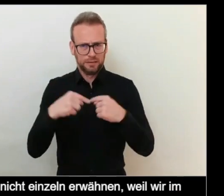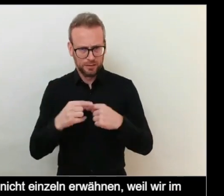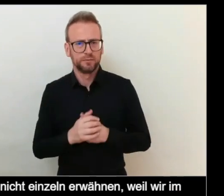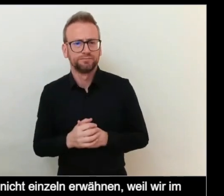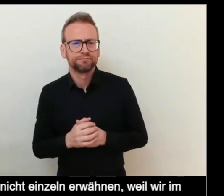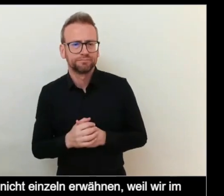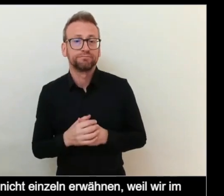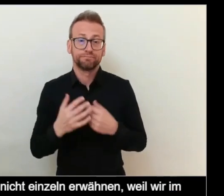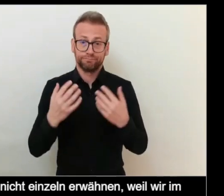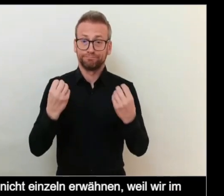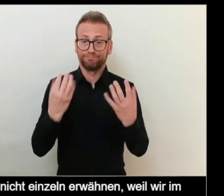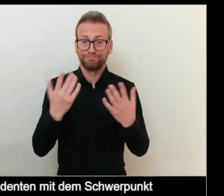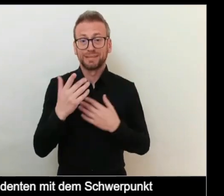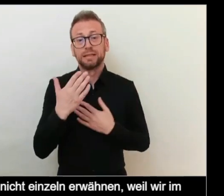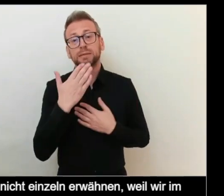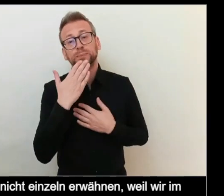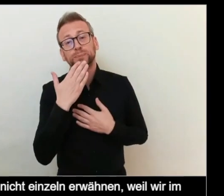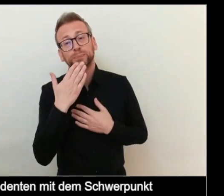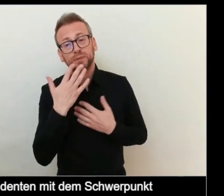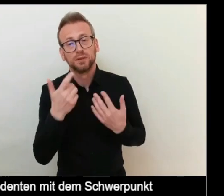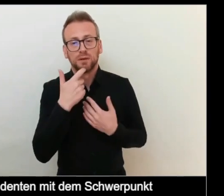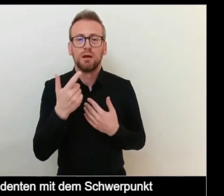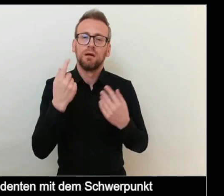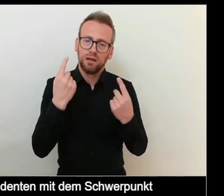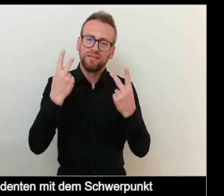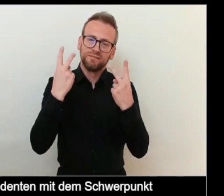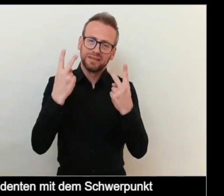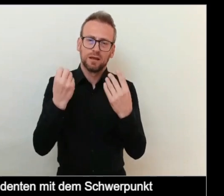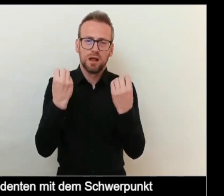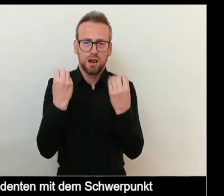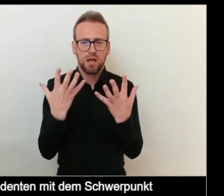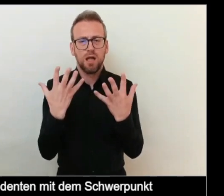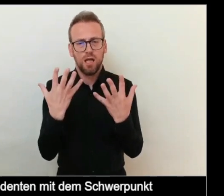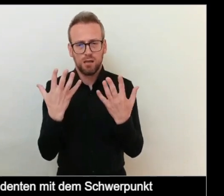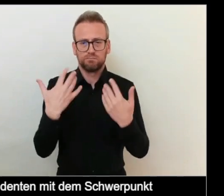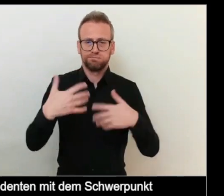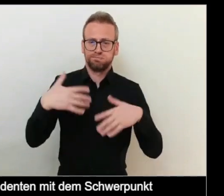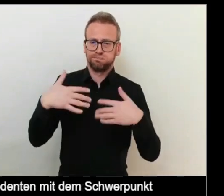Vorbereitungen werden und wurden getroffen, um das alles möglichst schnell